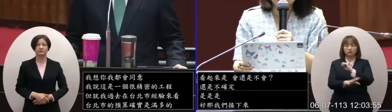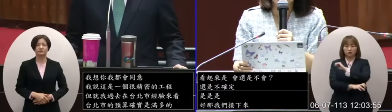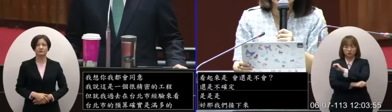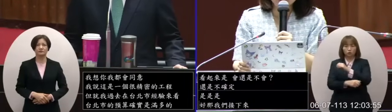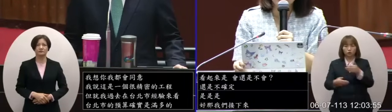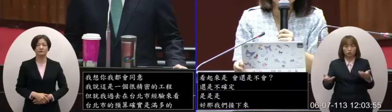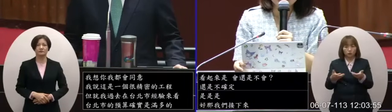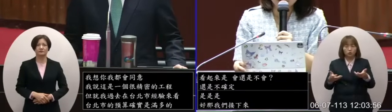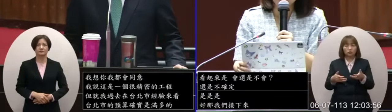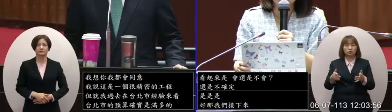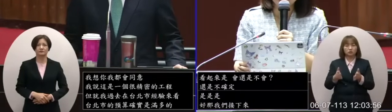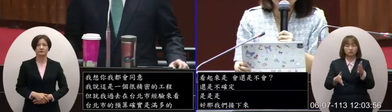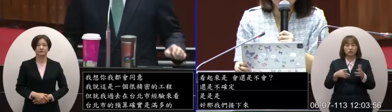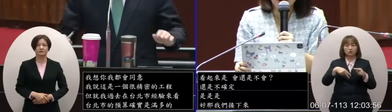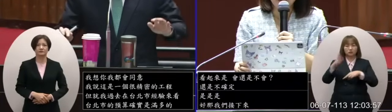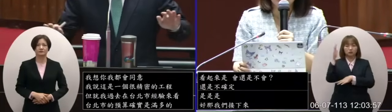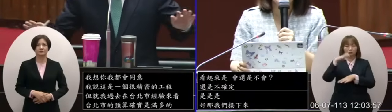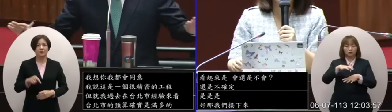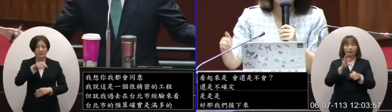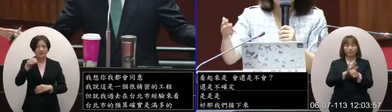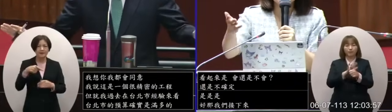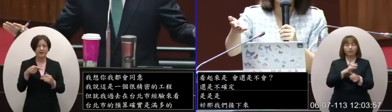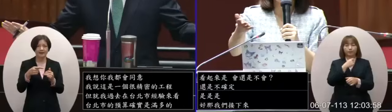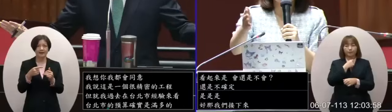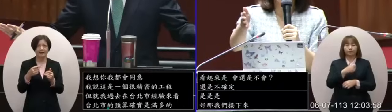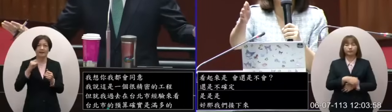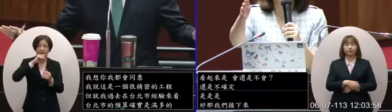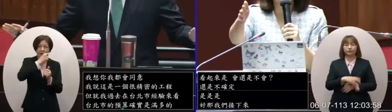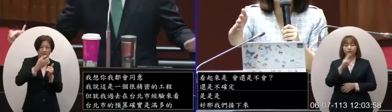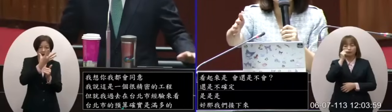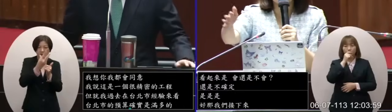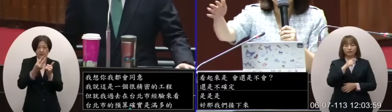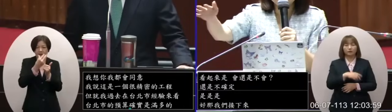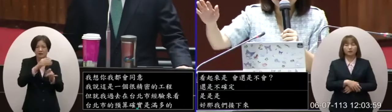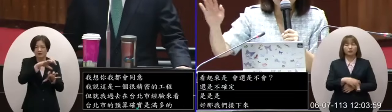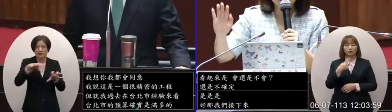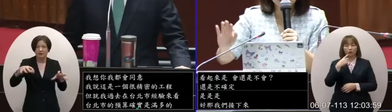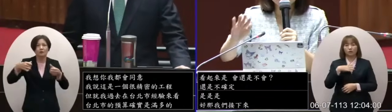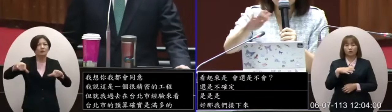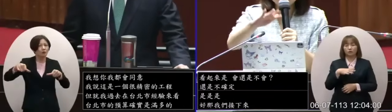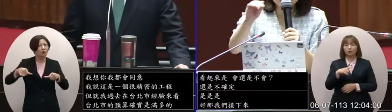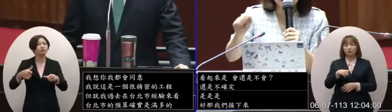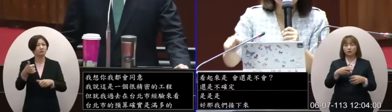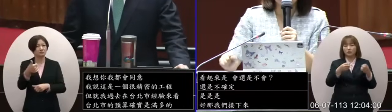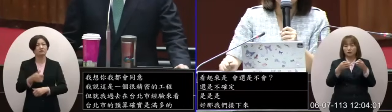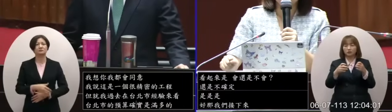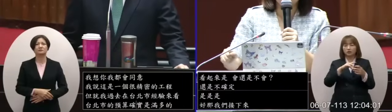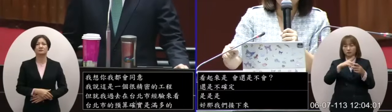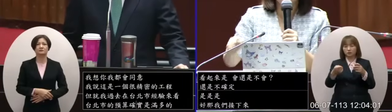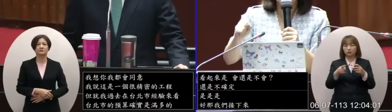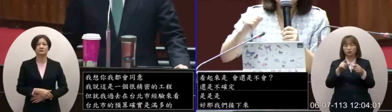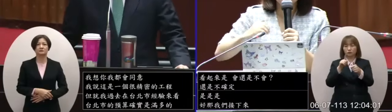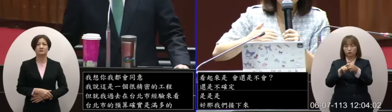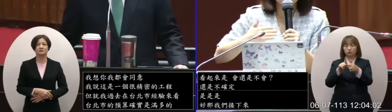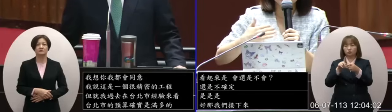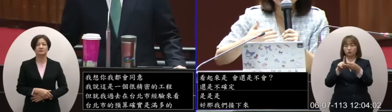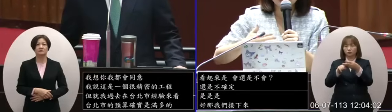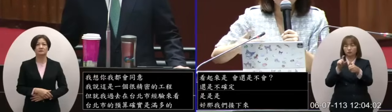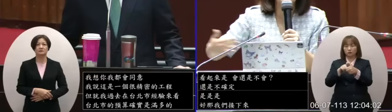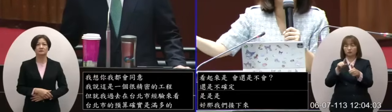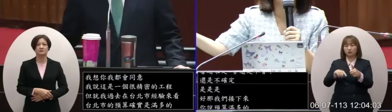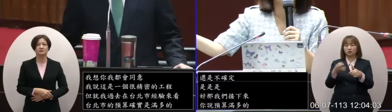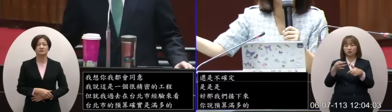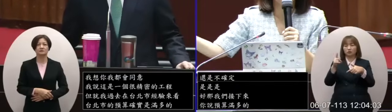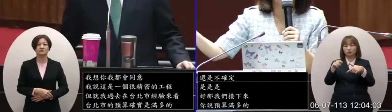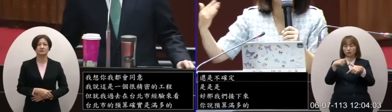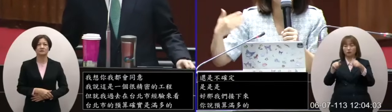基础的建设，希望行政院可以来帮忙。 那我们应该均衡台湾跟其他县市来讲。 我理解，我们要谈论是下一个主题了哈。财划法是一